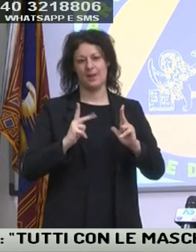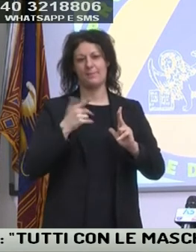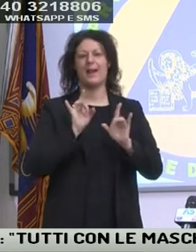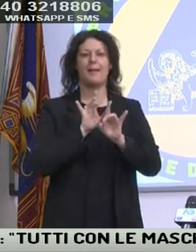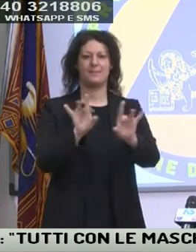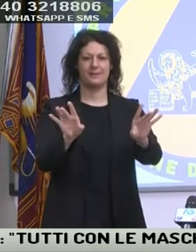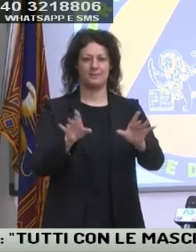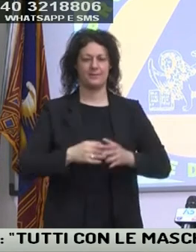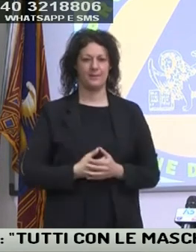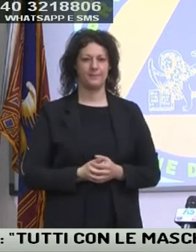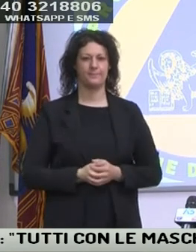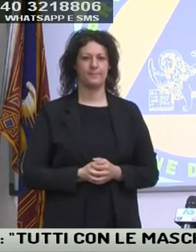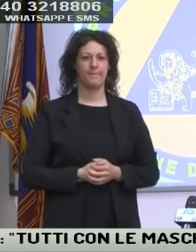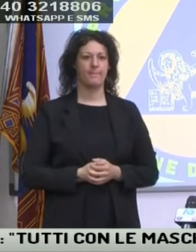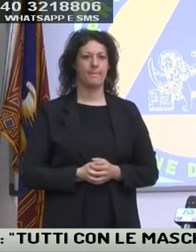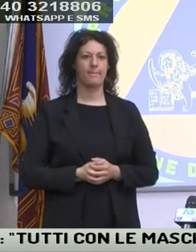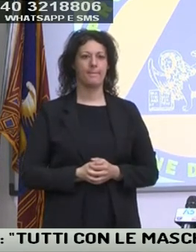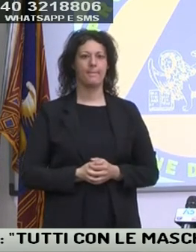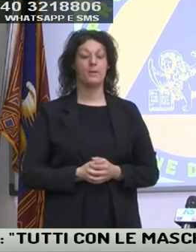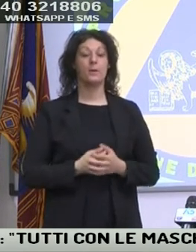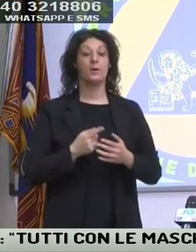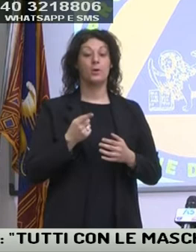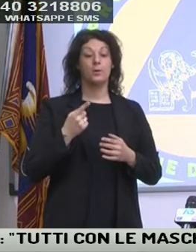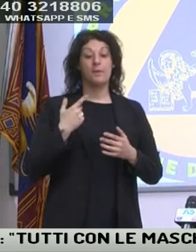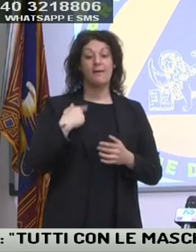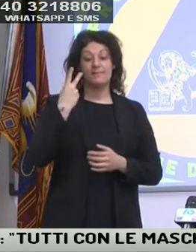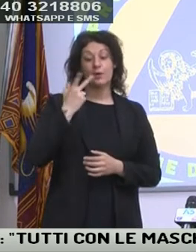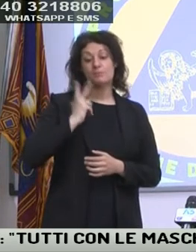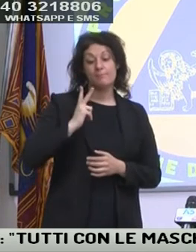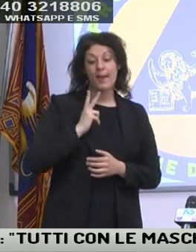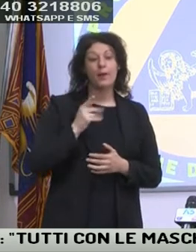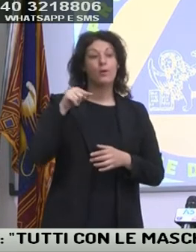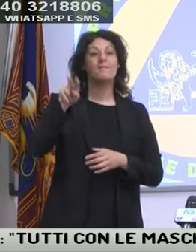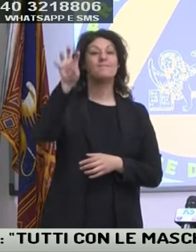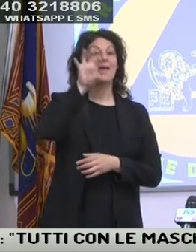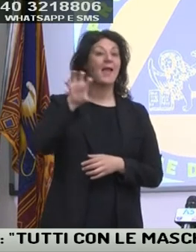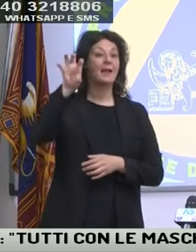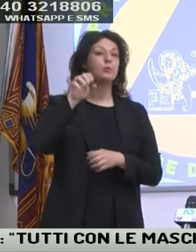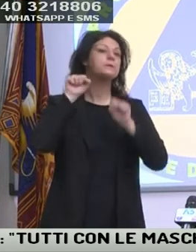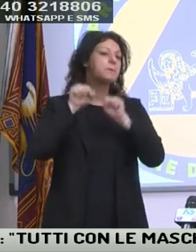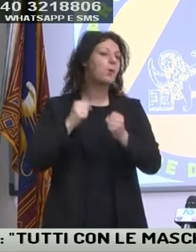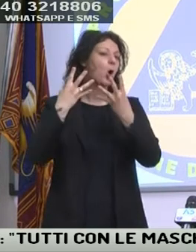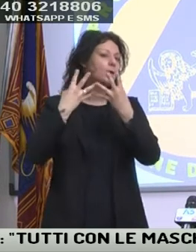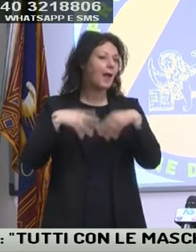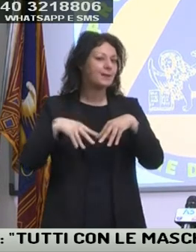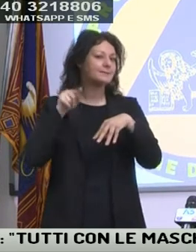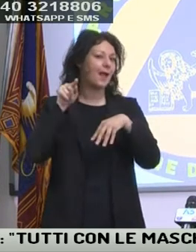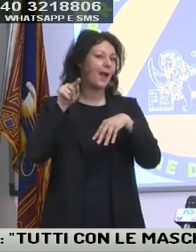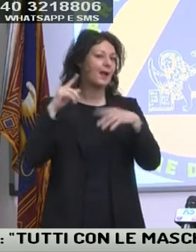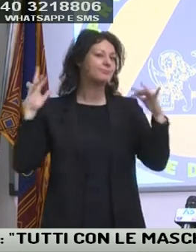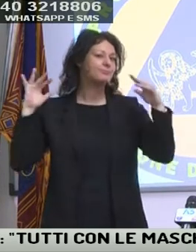E auspico anche che se ne faccia una breve qui in Veneto di adunata, visto e considerato che abbiamo, insomma, abbiamo